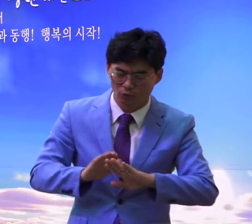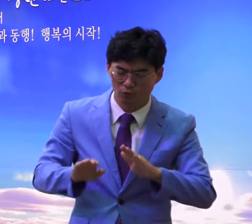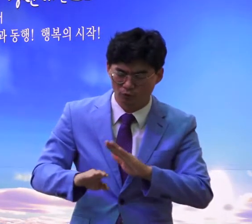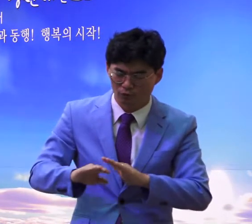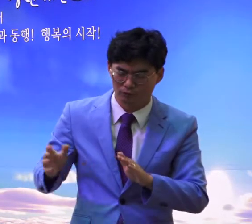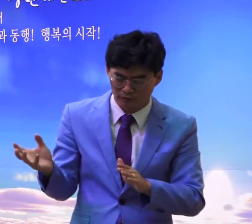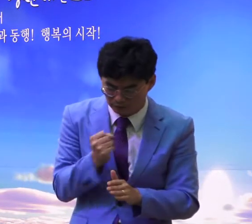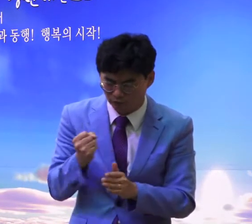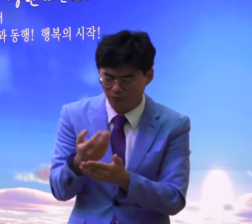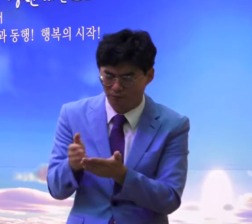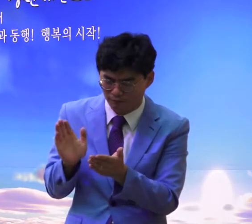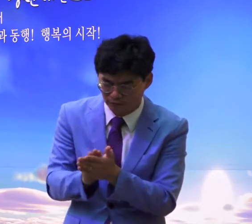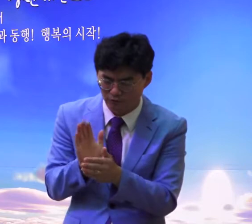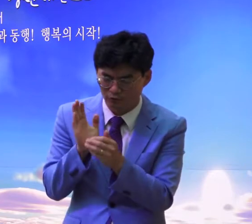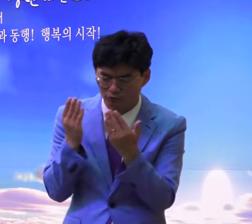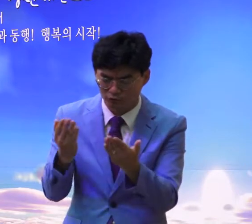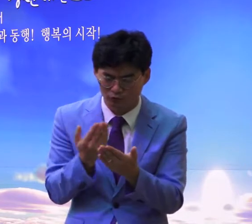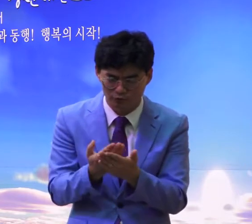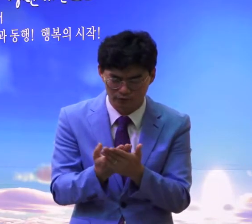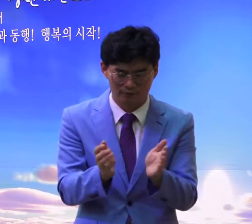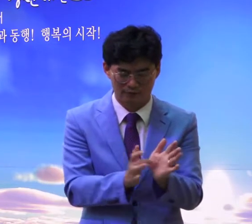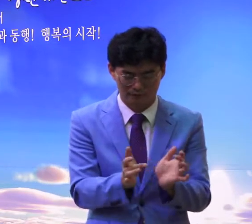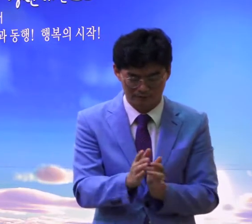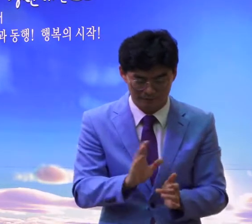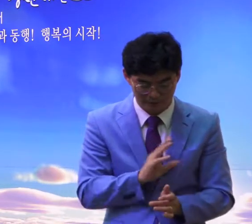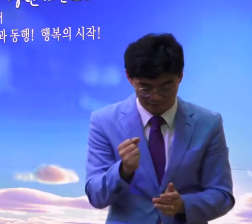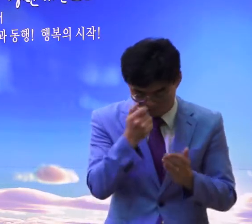예수님의 이름으로 기도하옵나이다. 아멘.